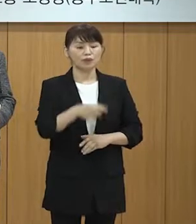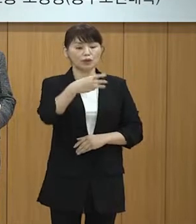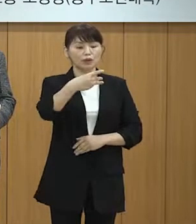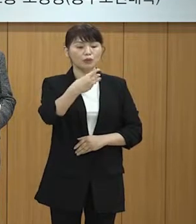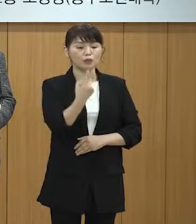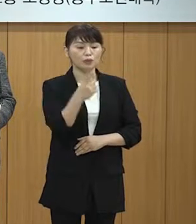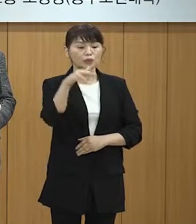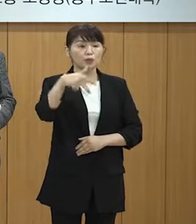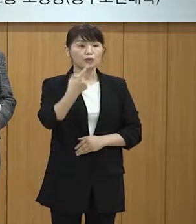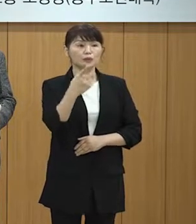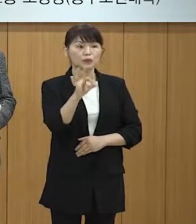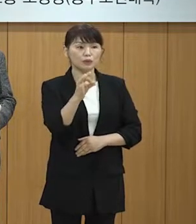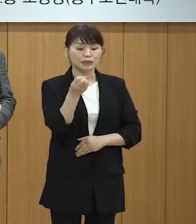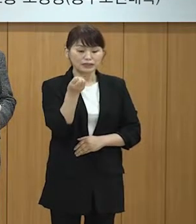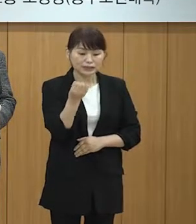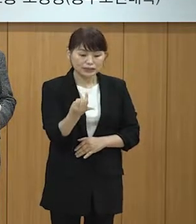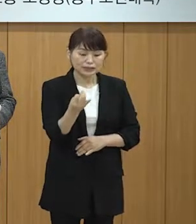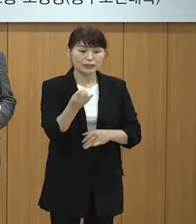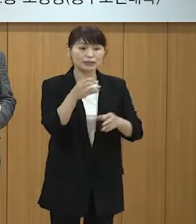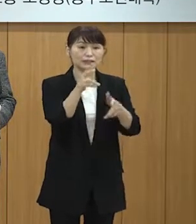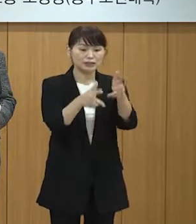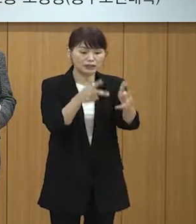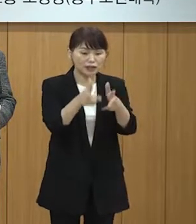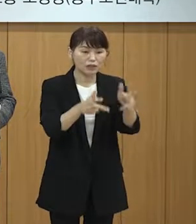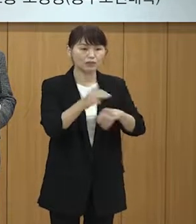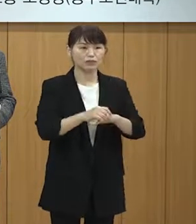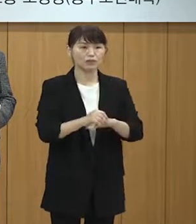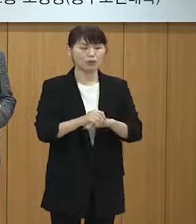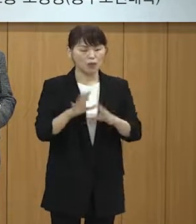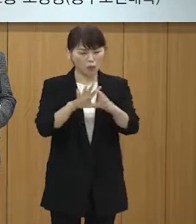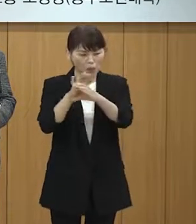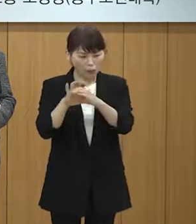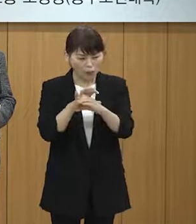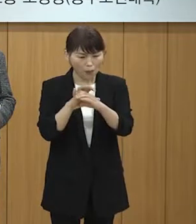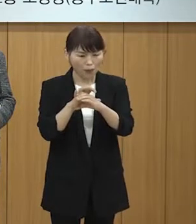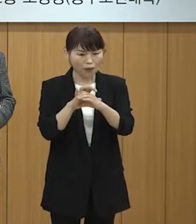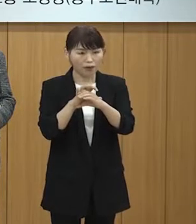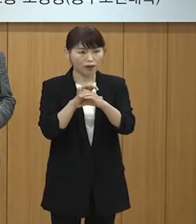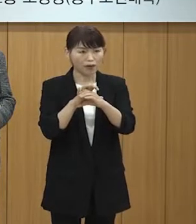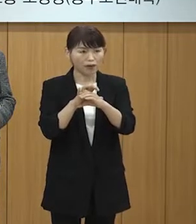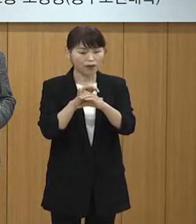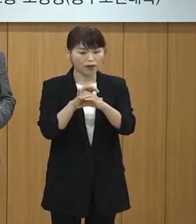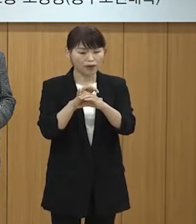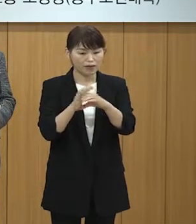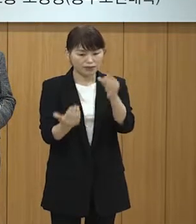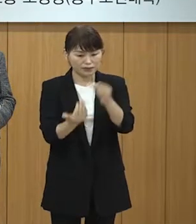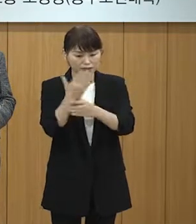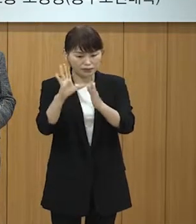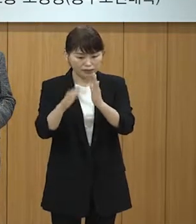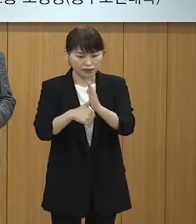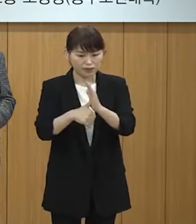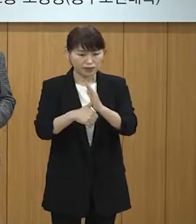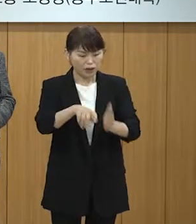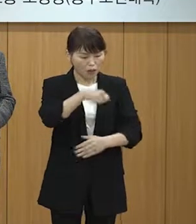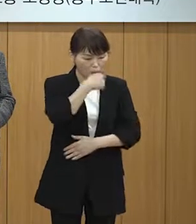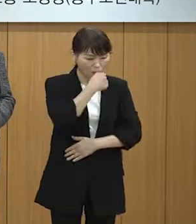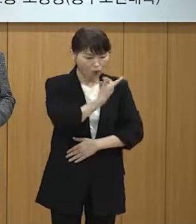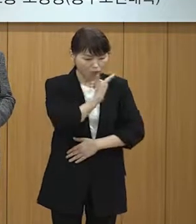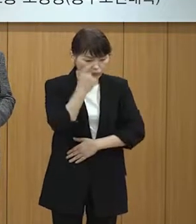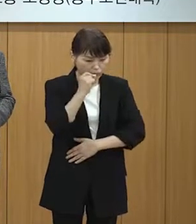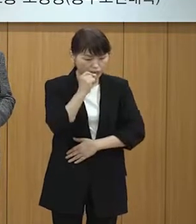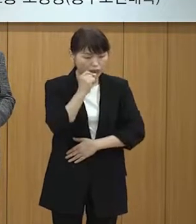토종자원 사업은 코로나19 대응 식량안보 중요성에 따른 종자주권 확립과